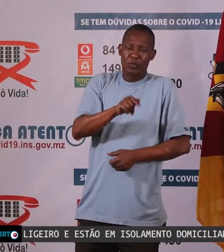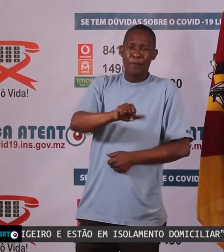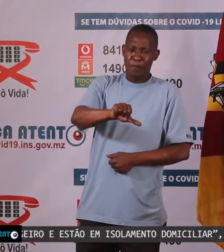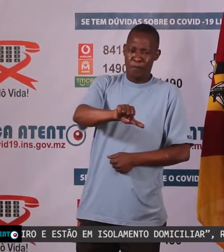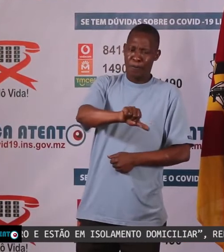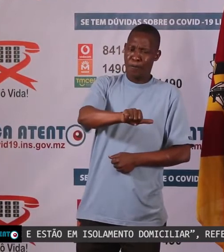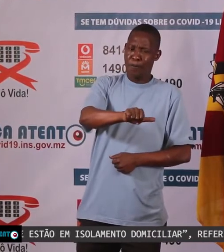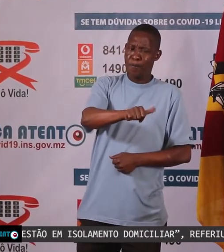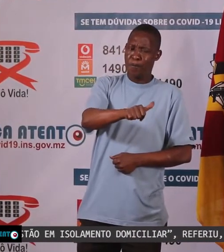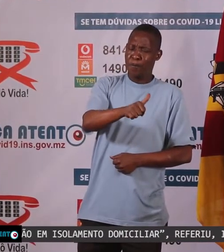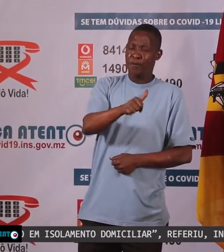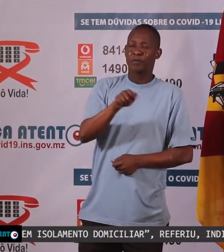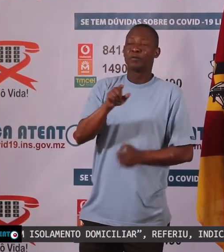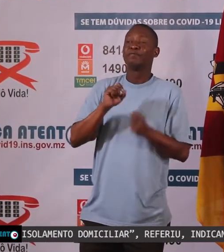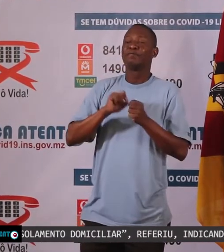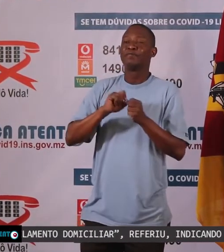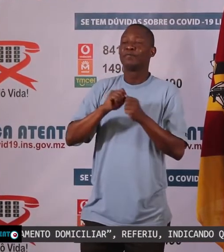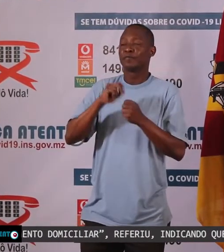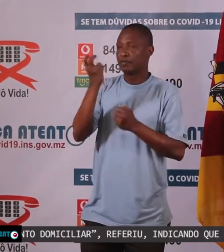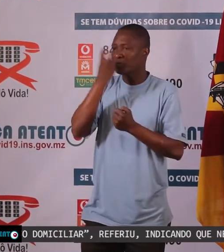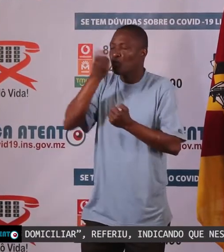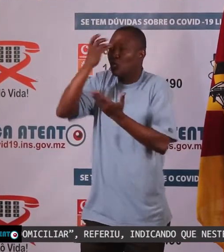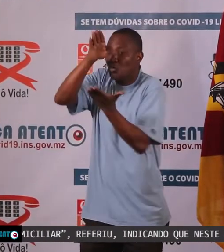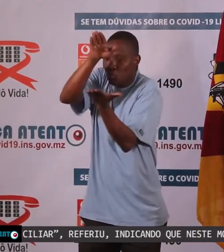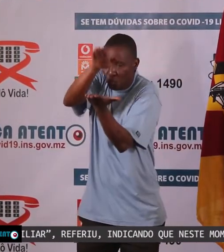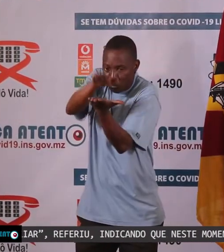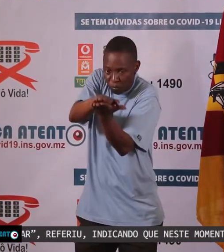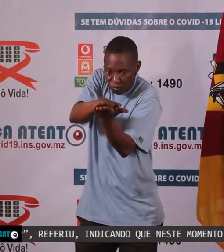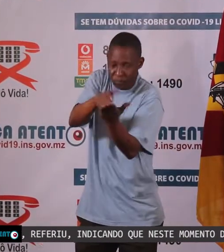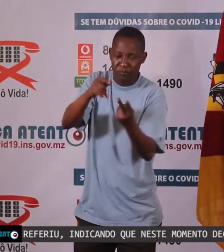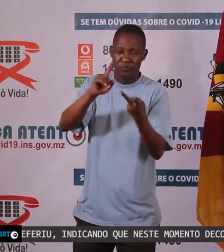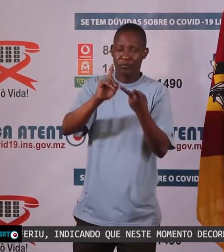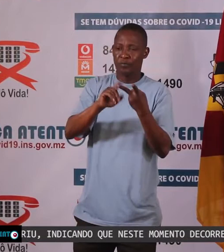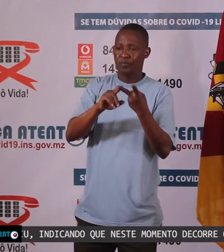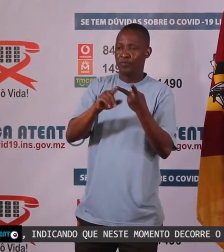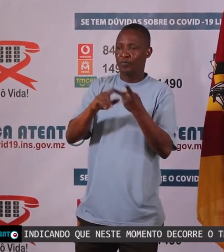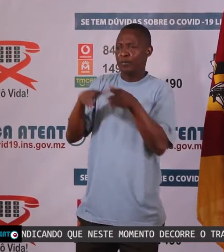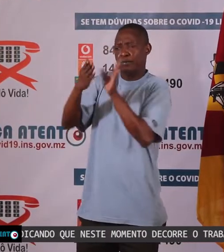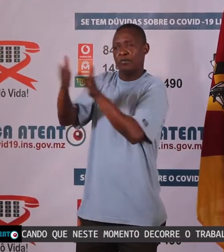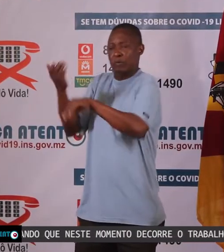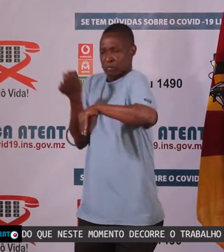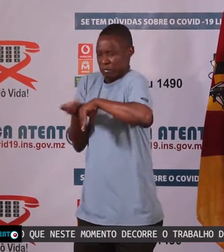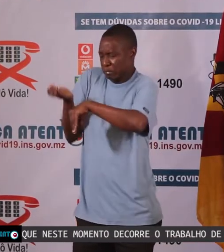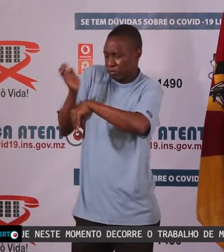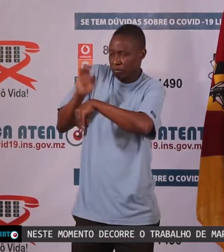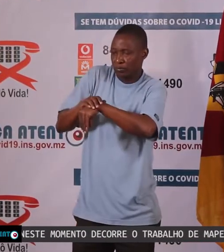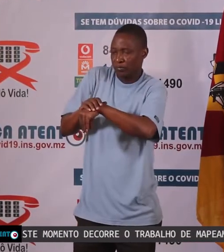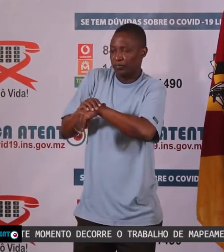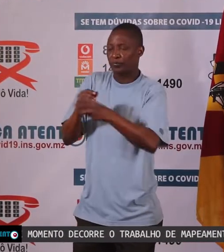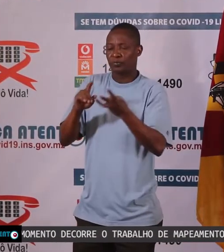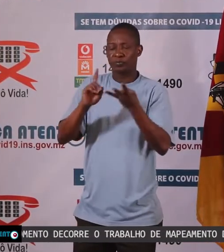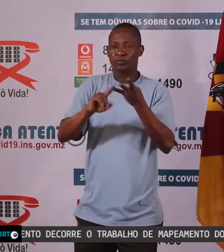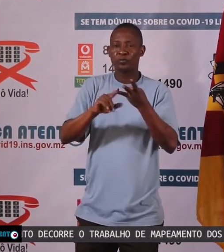o espaço, a equipe e os suprimentos para ser adequados para